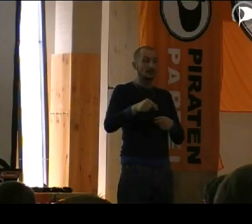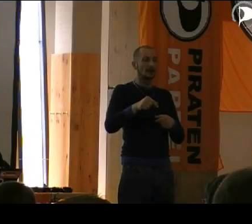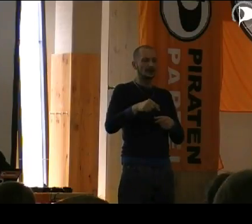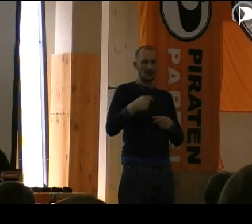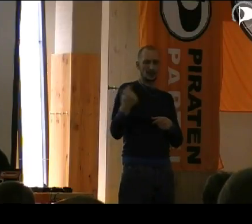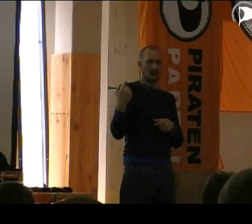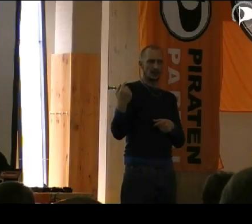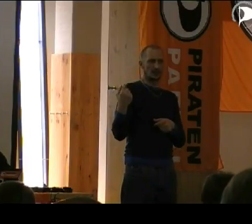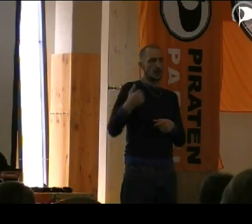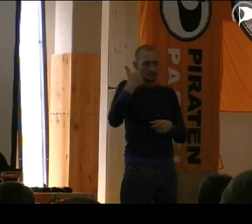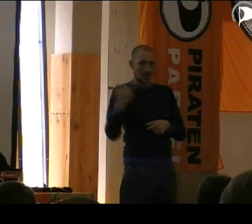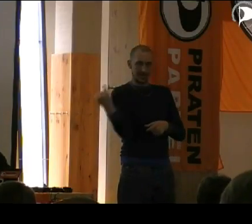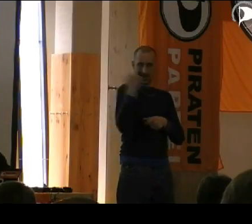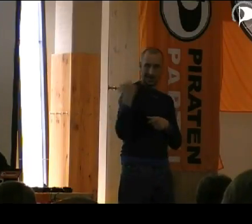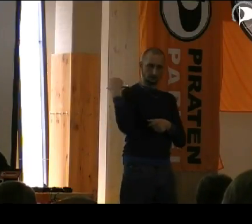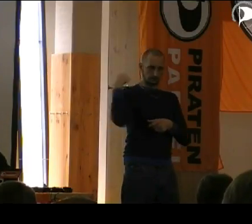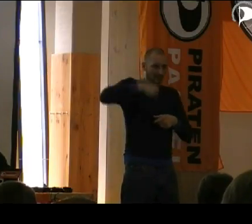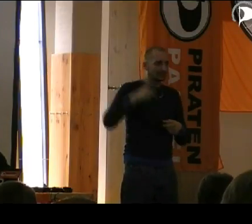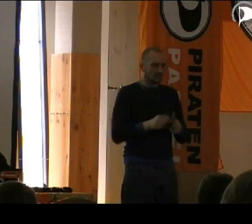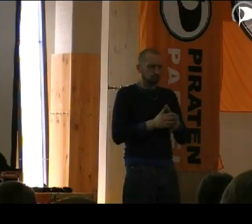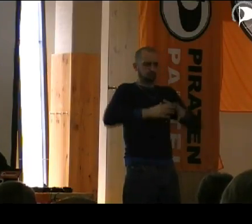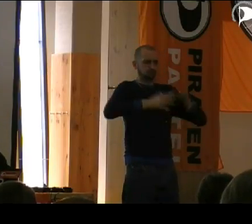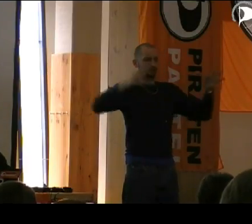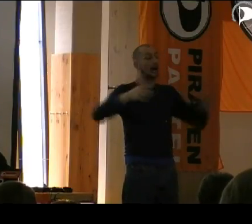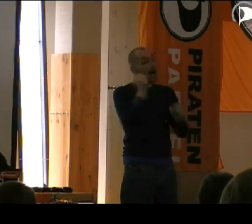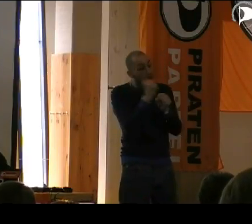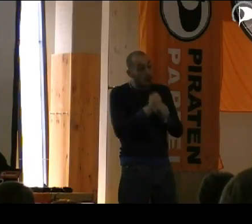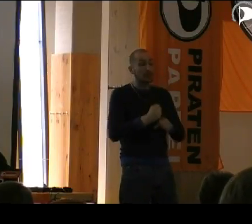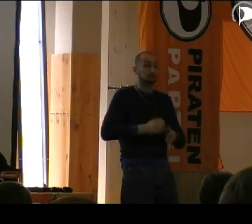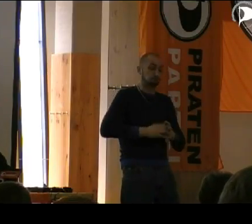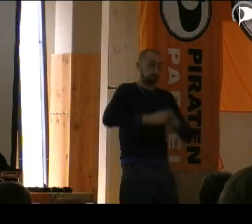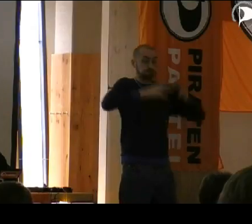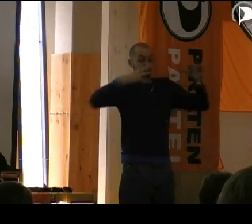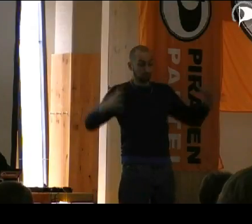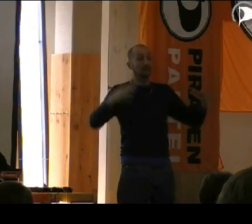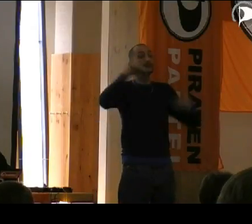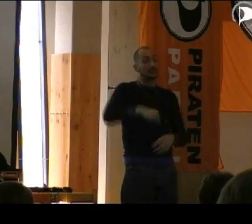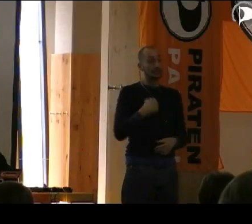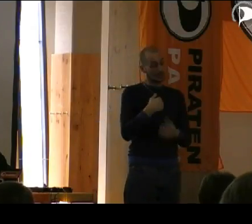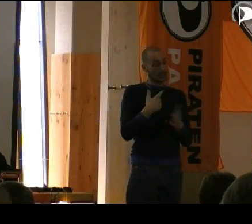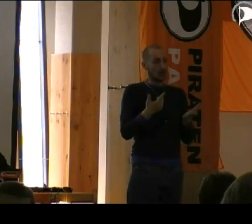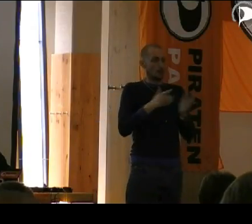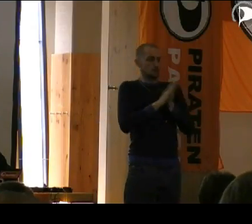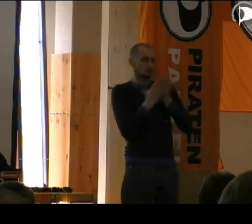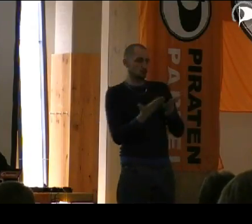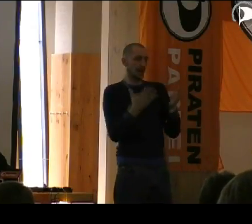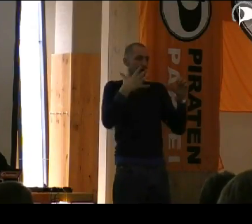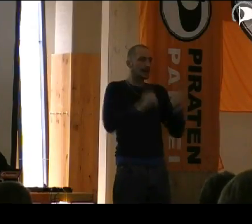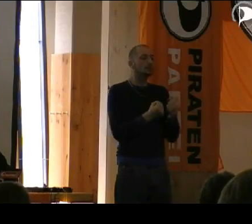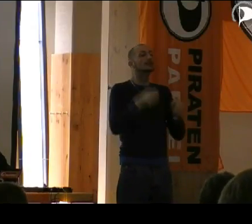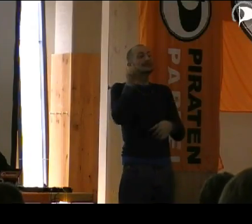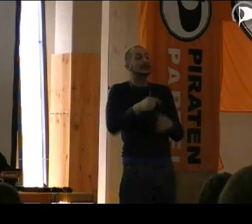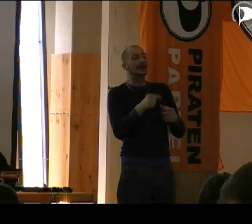und hat dementsprechend der arbeitsaufwand enorm gewachsen ich bin endlich unter anderem soweit ich weiß ist er immer noch excel tabellen